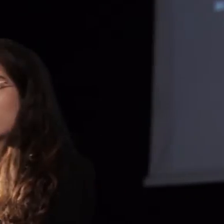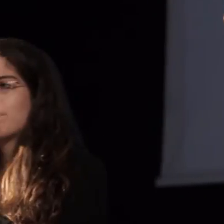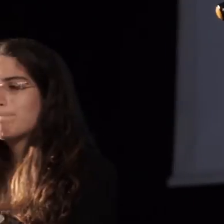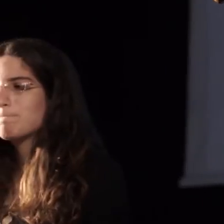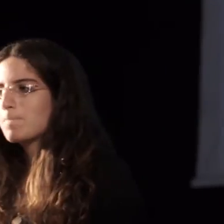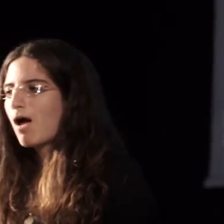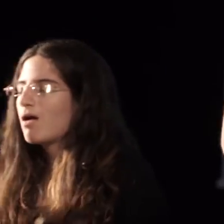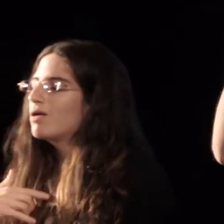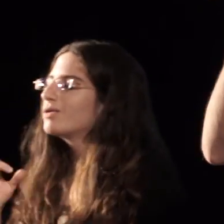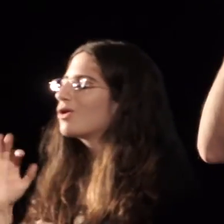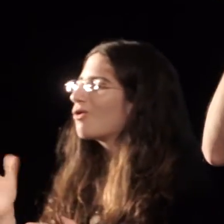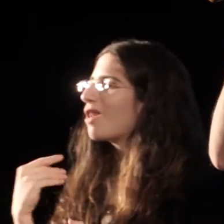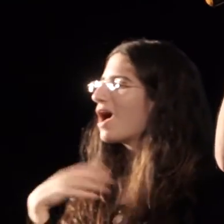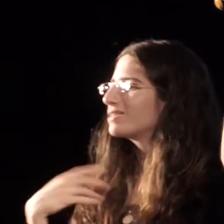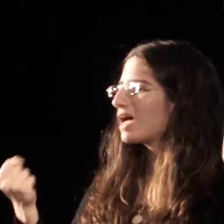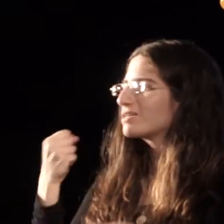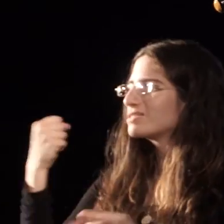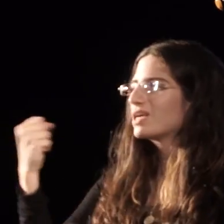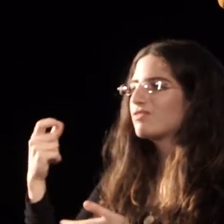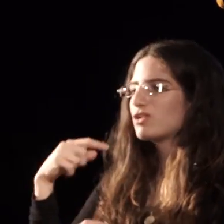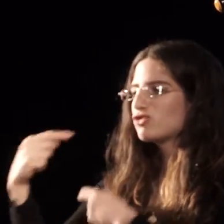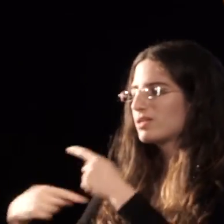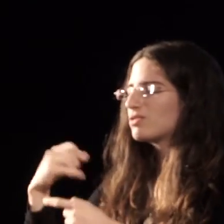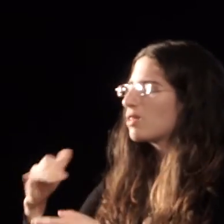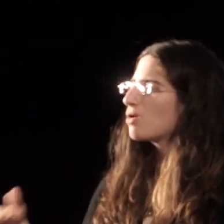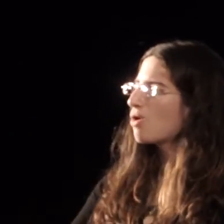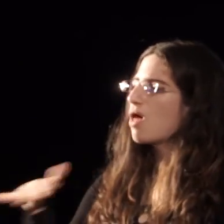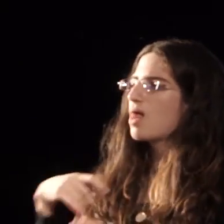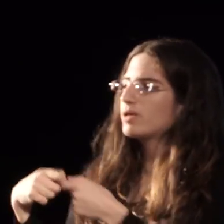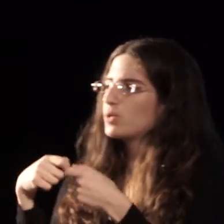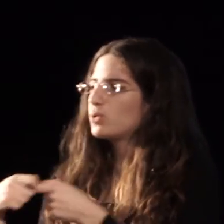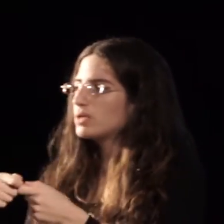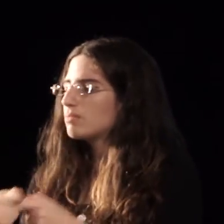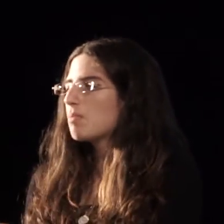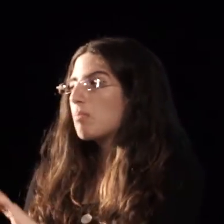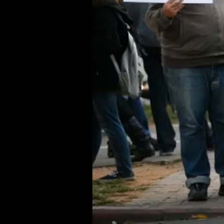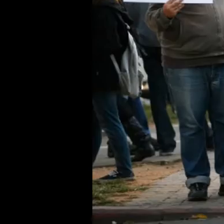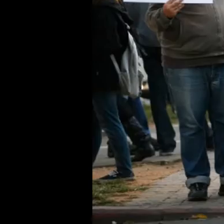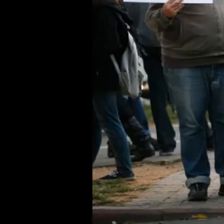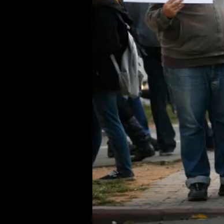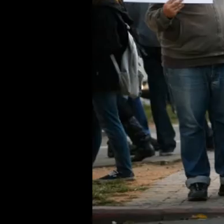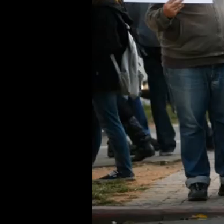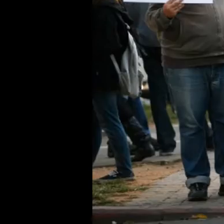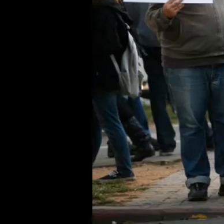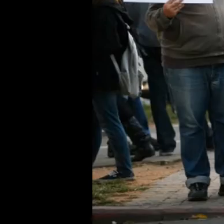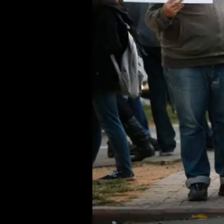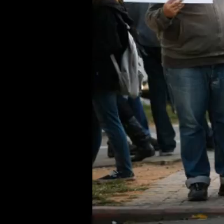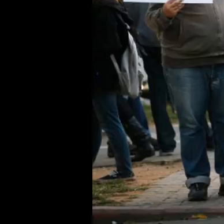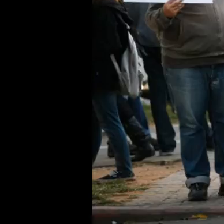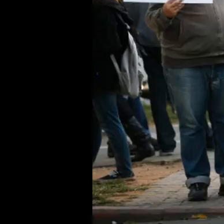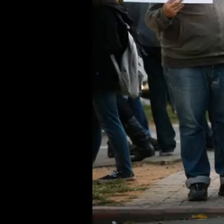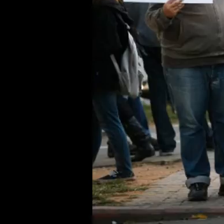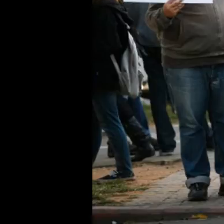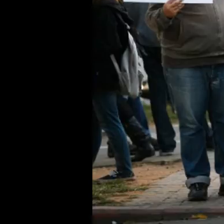כל התקציב השנתי של כל התנועות וכל הארגונים, פחות או יותר תפסו אותי על השקל, בין 2 ל-3 מיליון שקלים